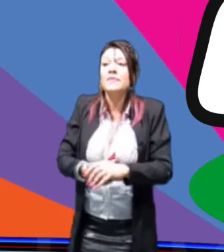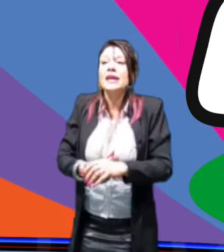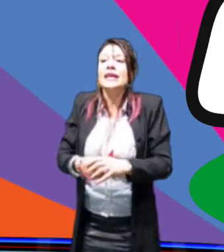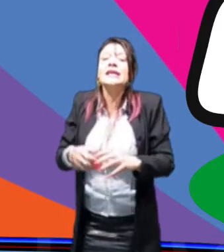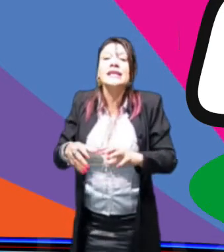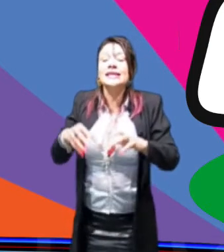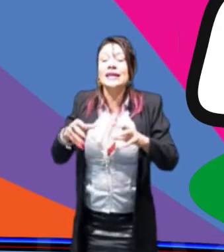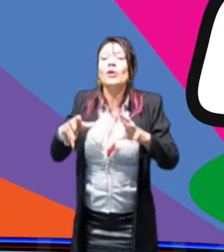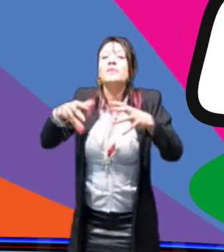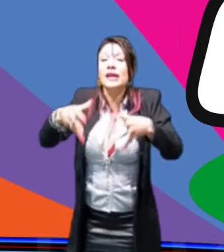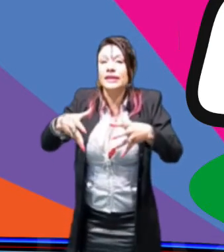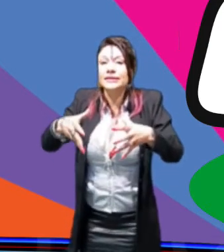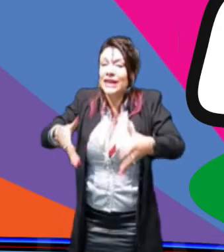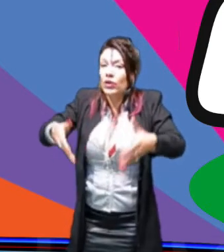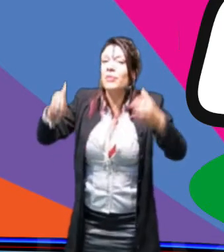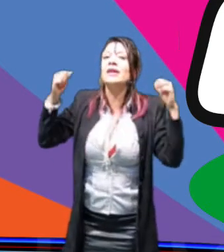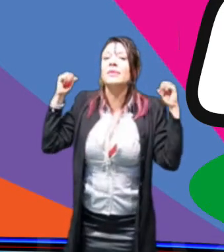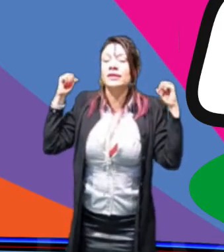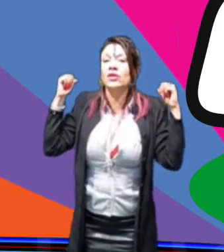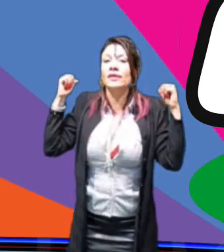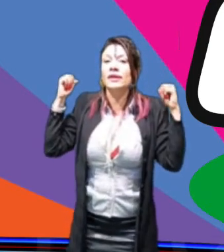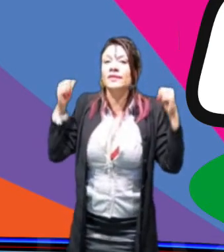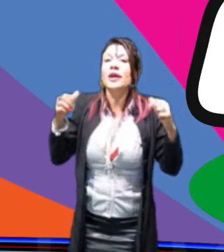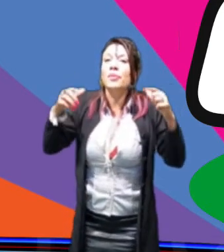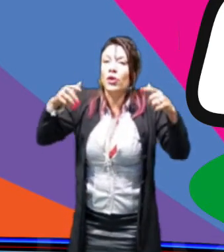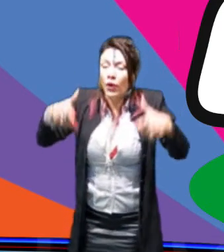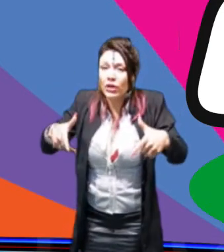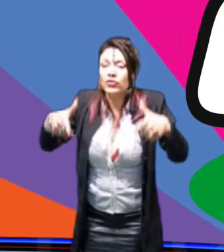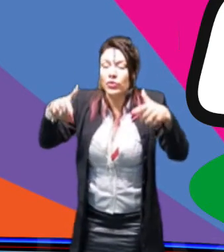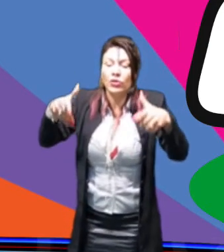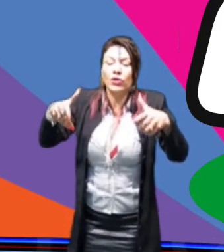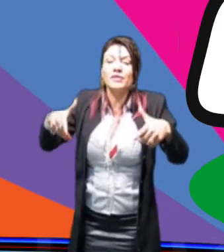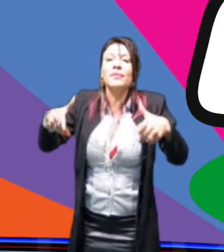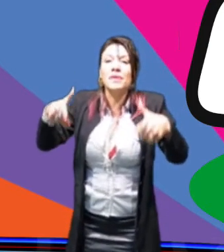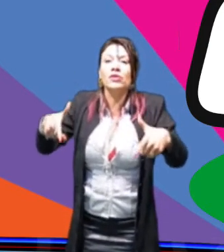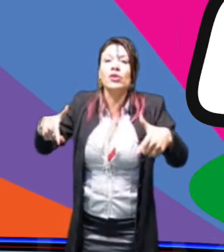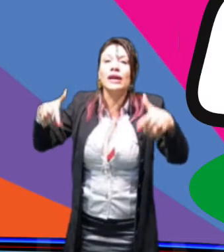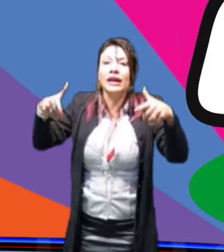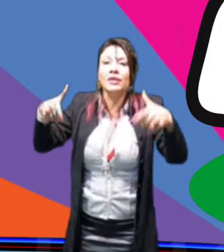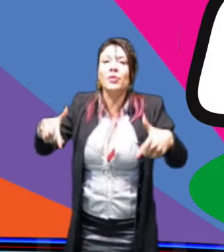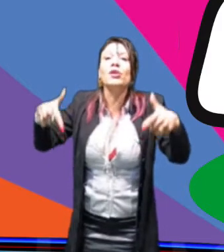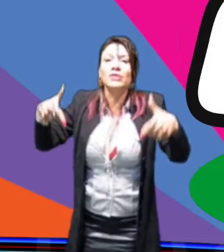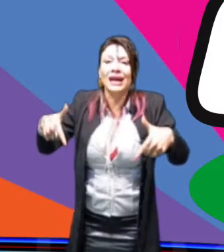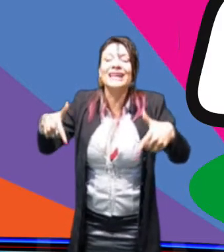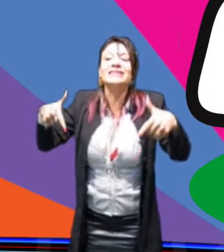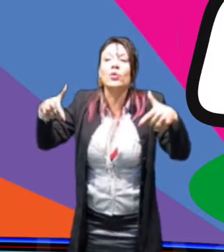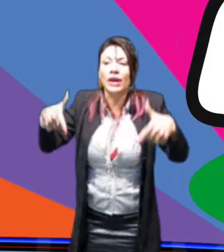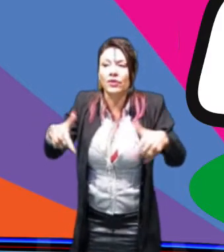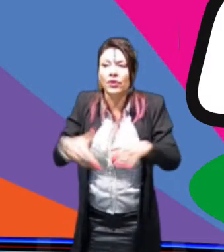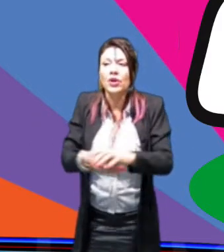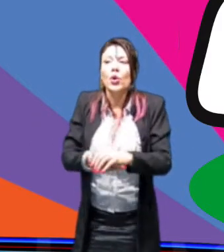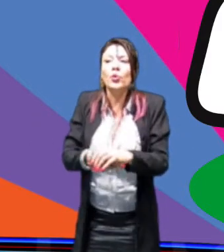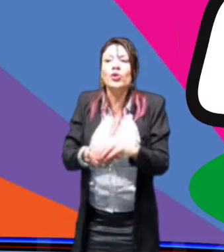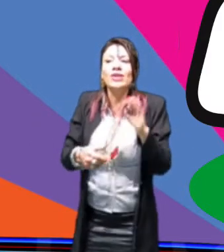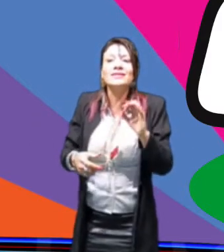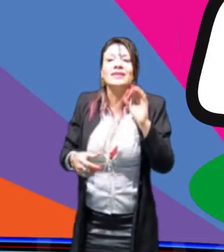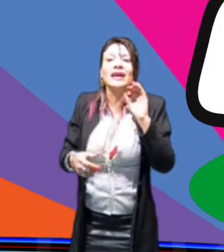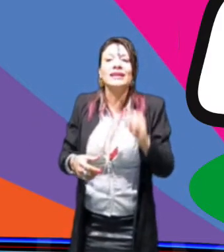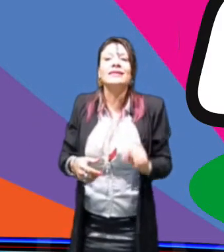y lo advierte, ya lo había advertido antes, pero ahora lo está viviendo en carne propia y lo está asegurando. Unos